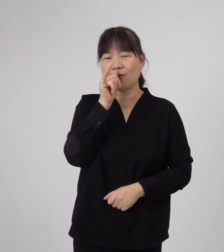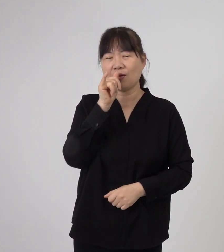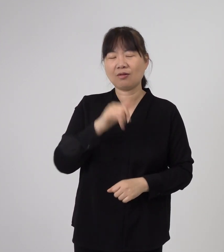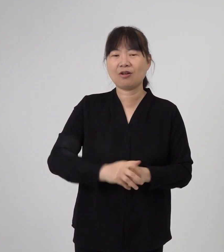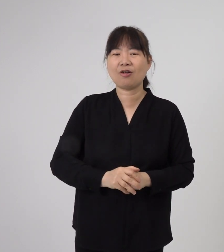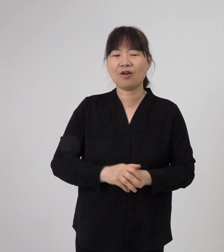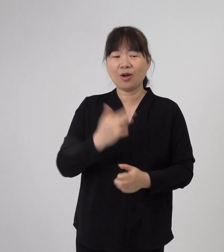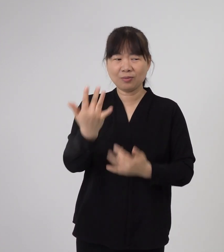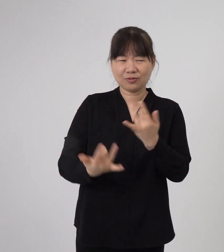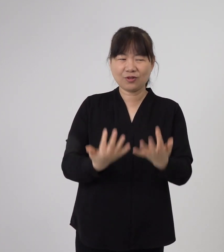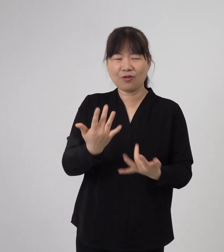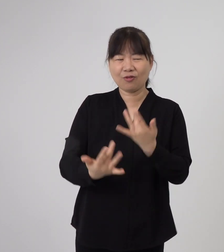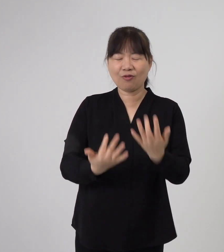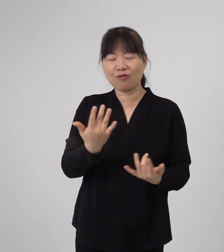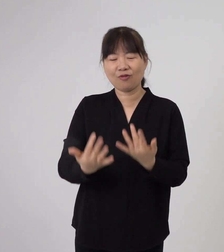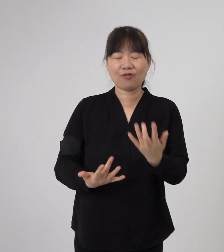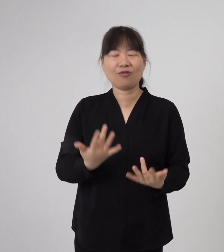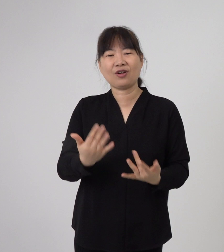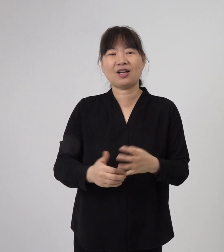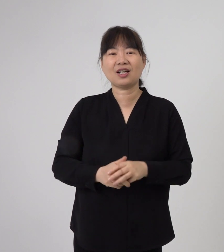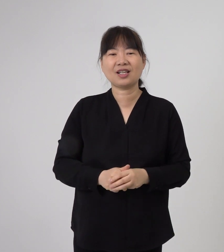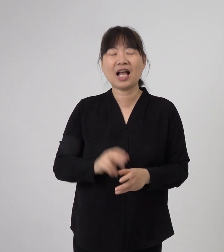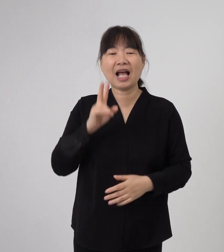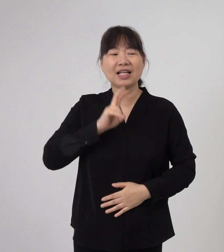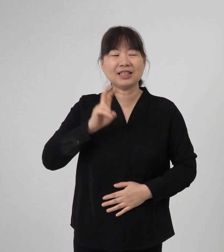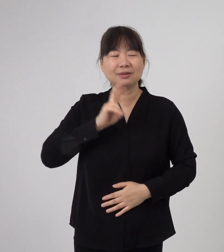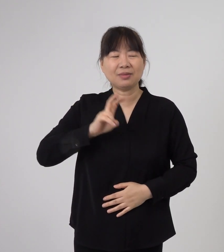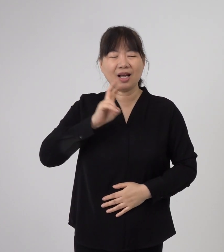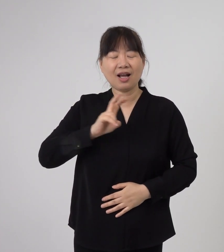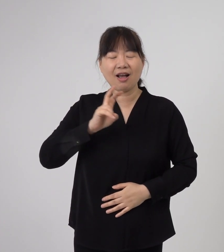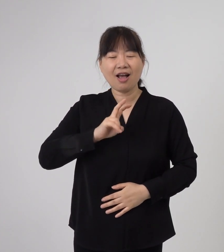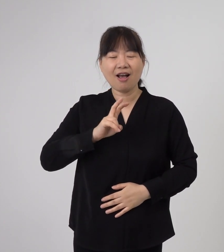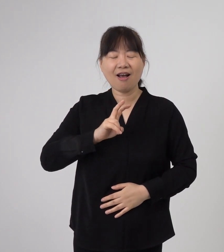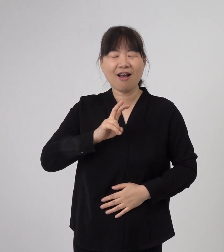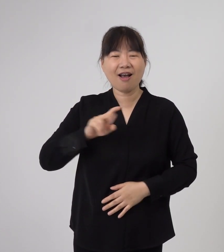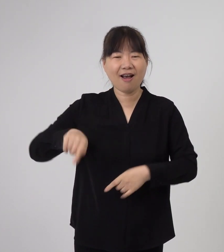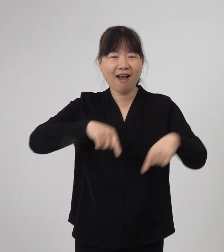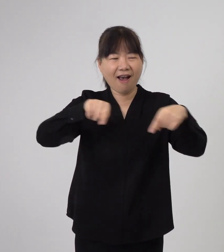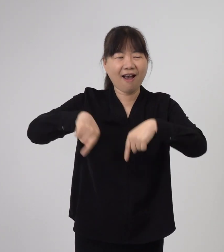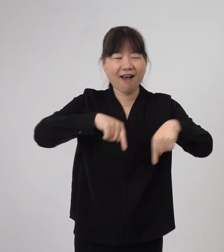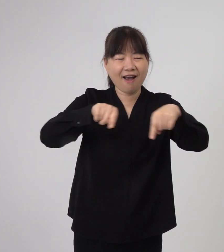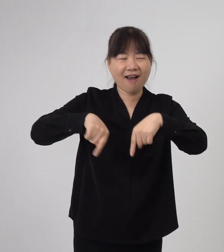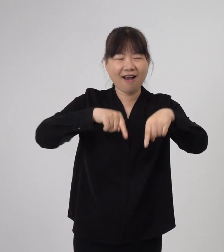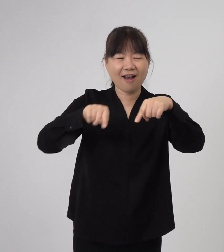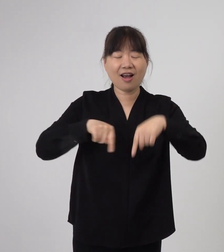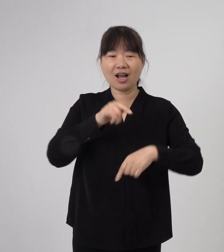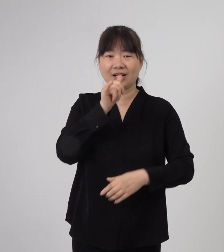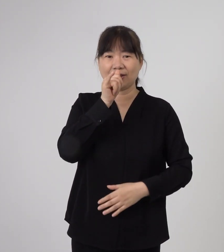피워놓고 막 음악 막 빵빵 틀어놓고